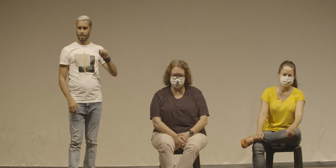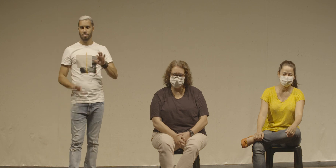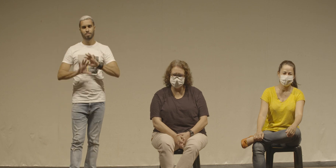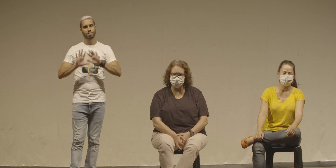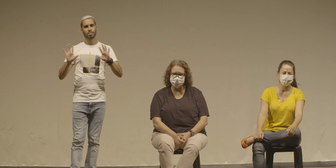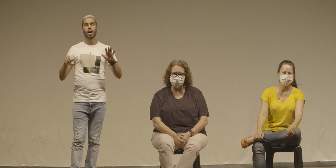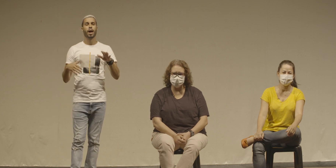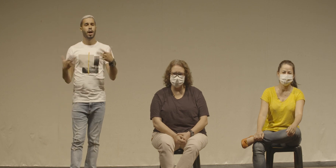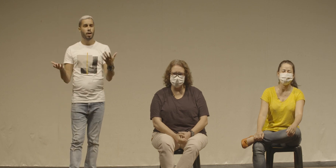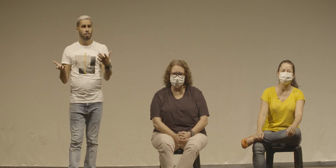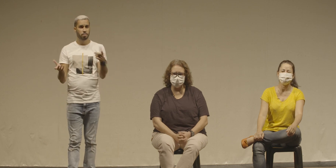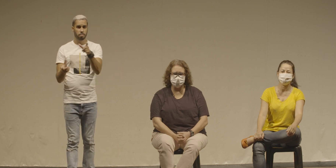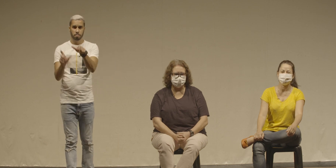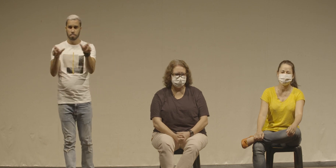última pergunta?